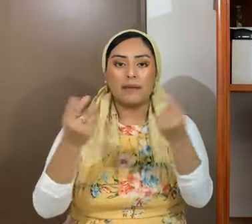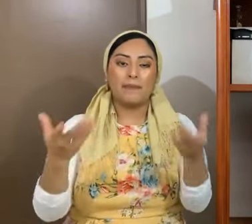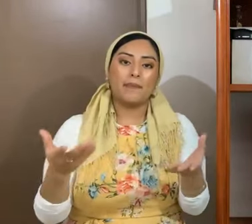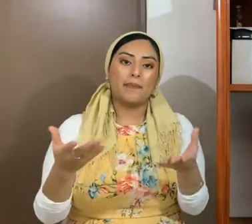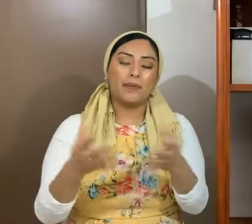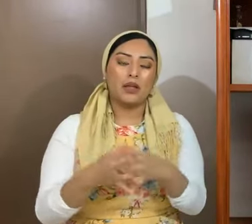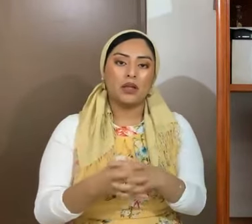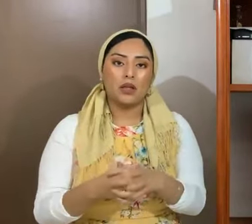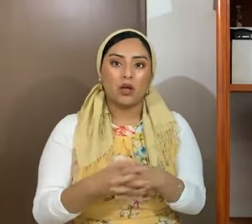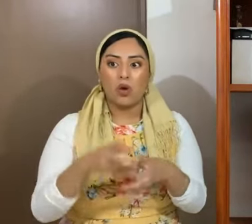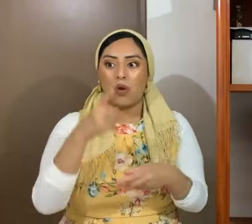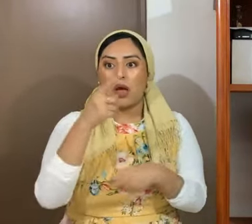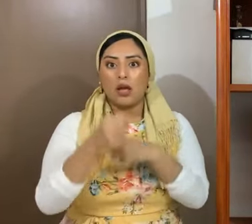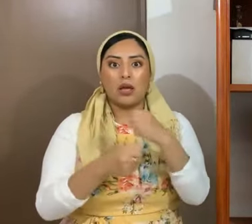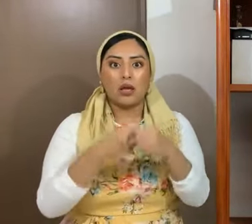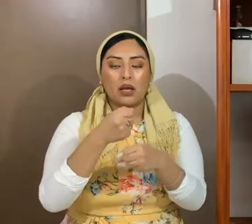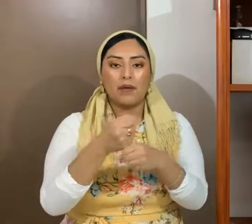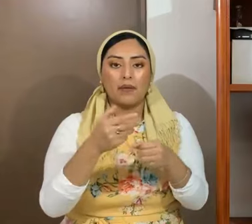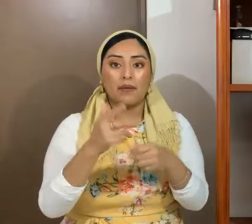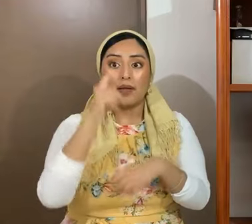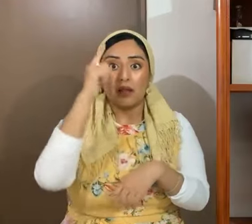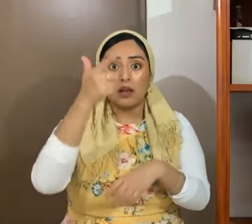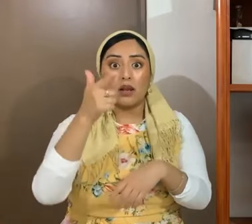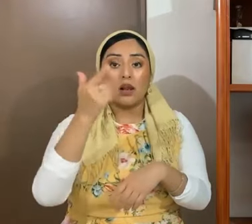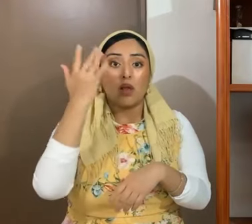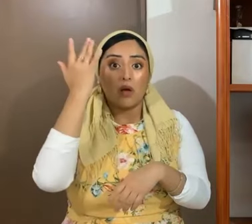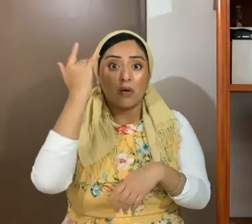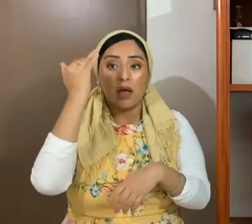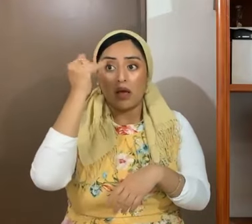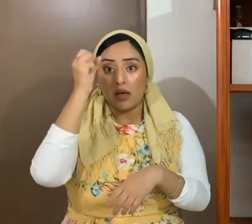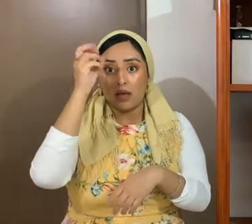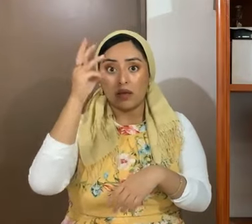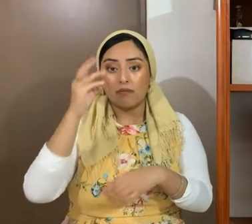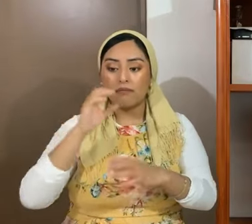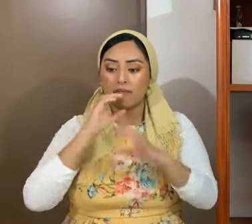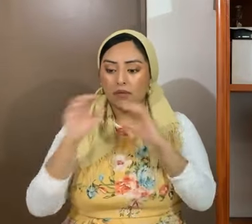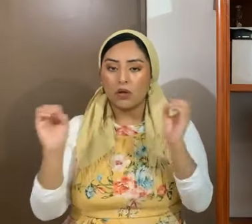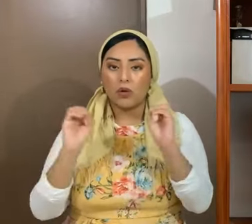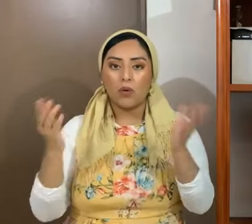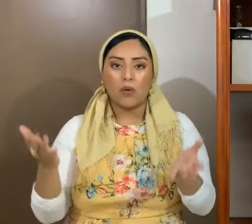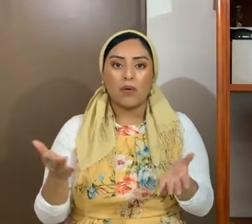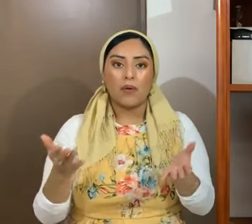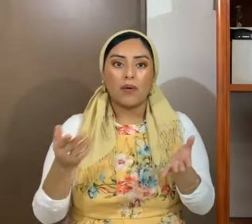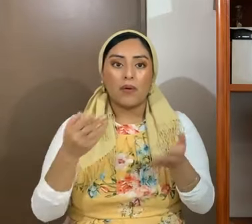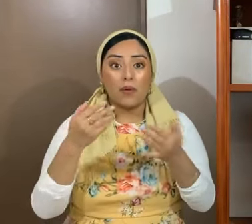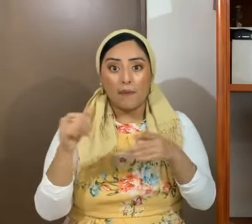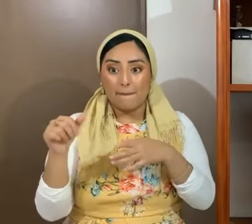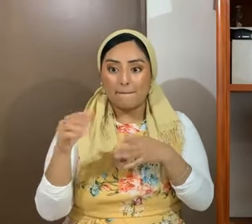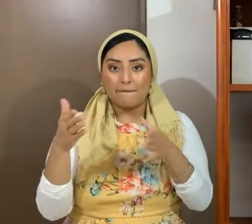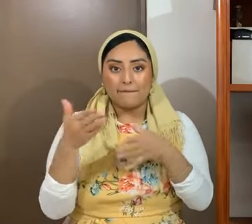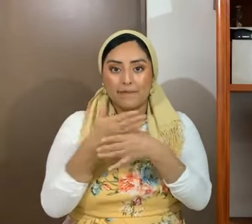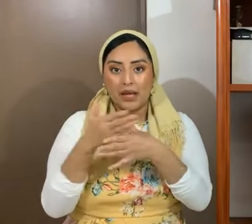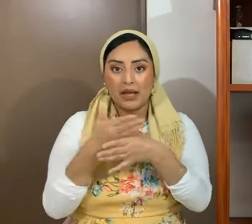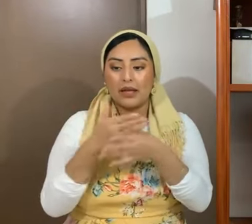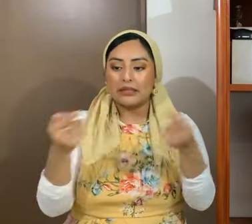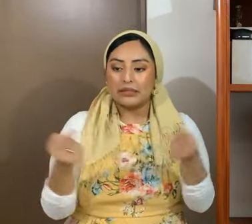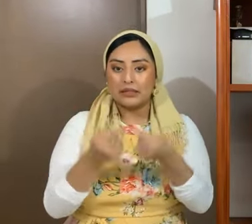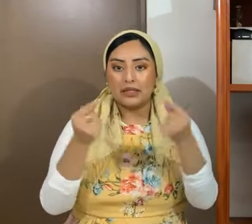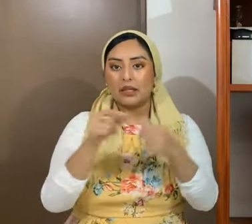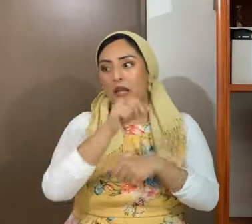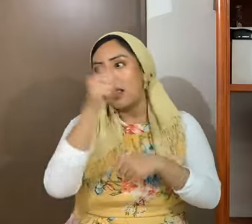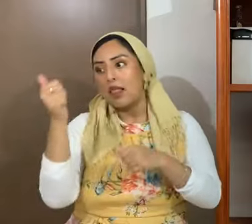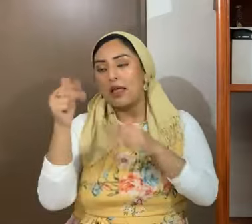pecado durante un año completo. Y luego preguntas por qué Yahshua no te habla. Pues porque te haces pecado, partícipe de los